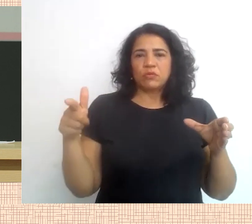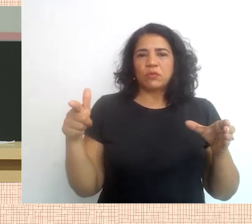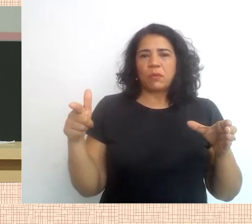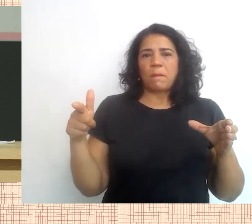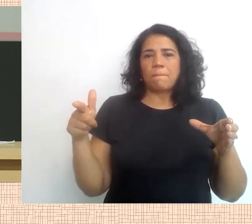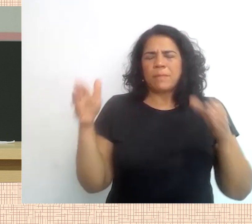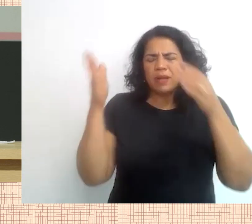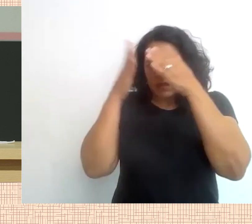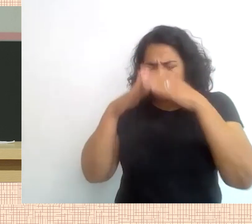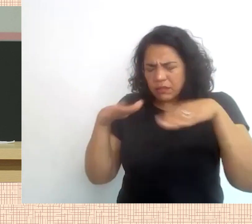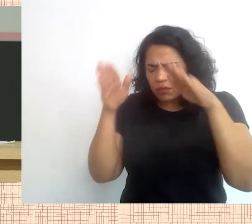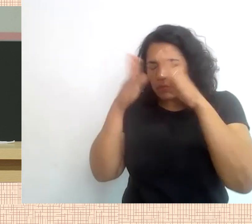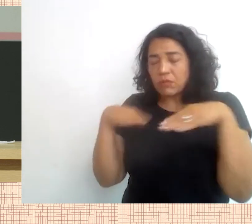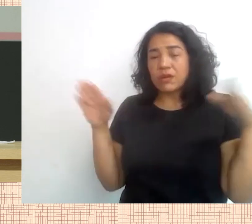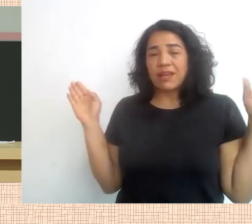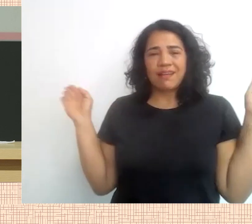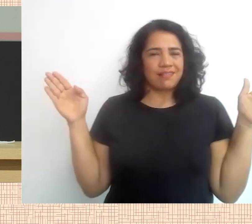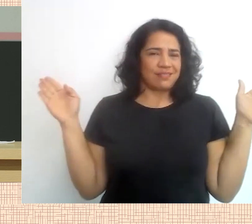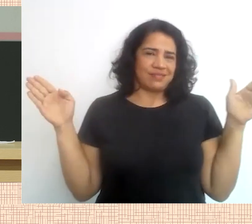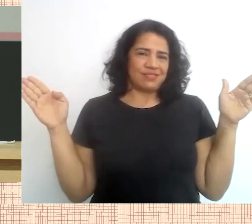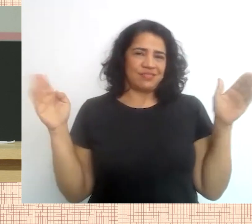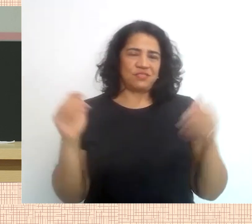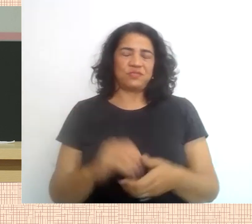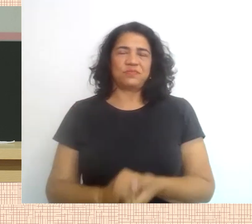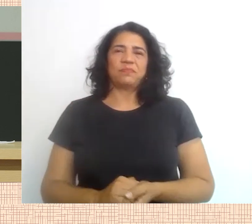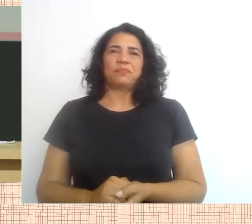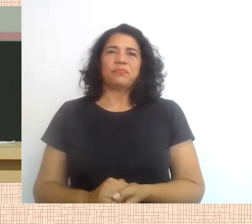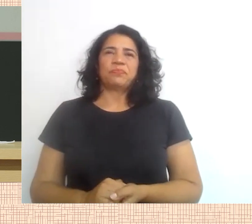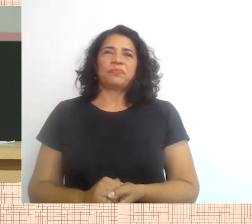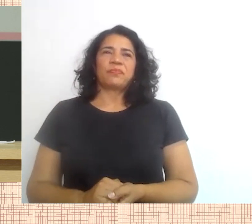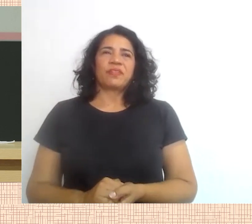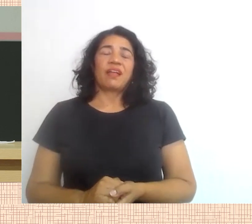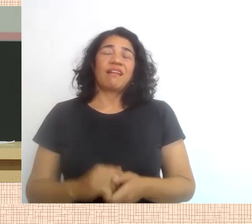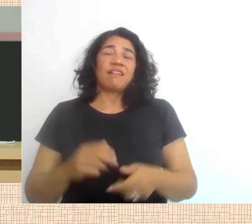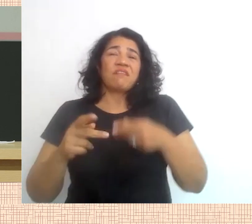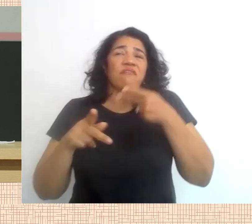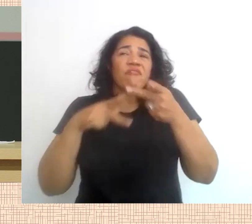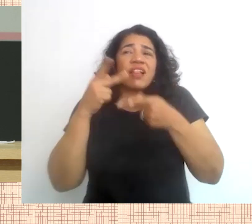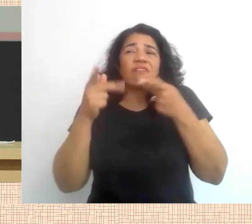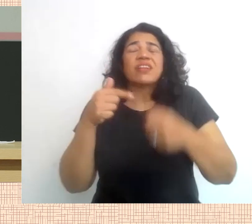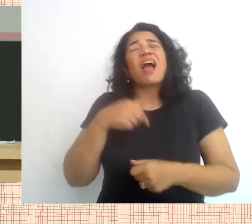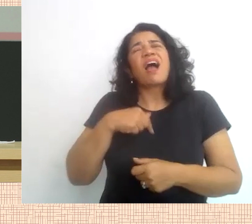um mediador, um intermediário, que são os anjos, e nós, né,